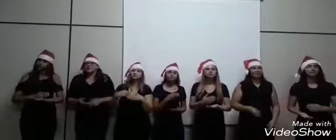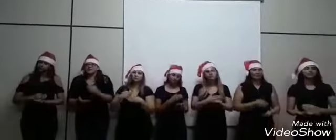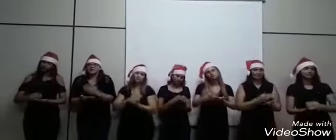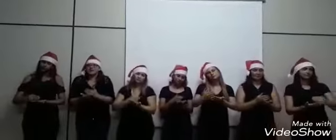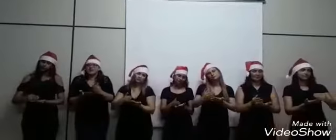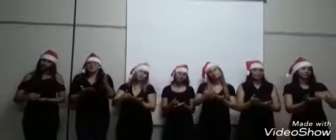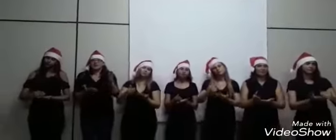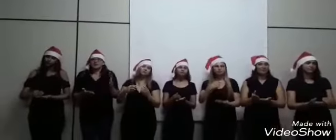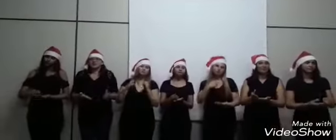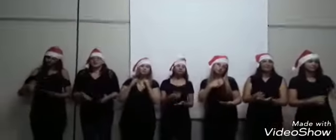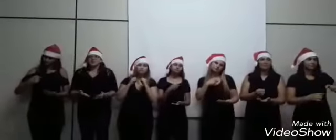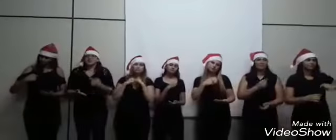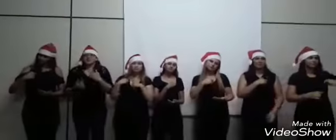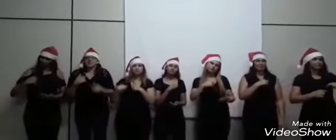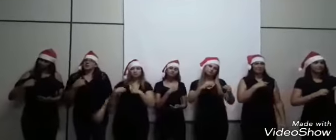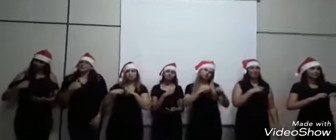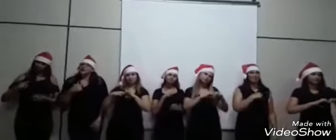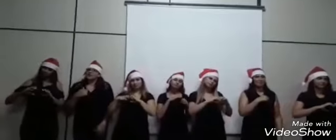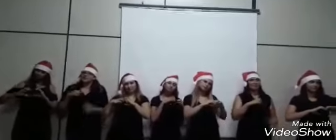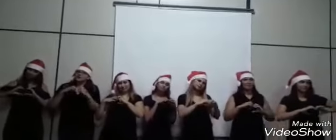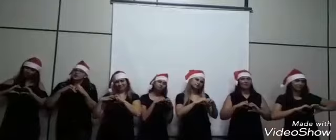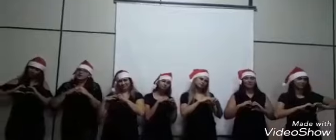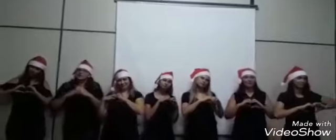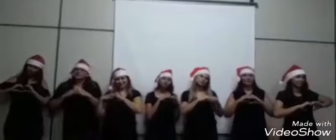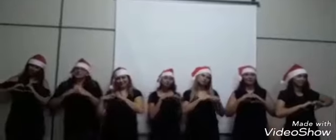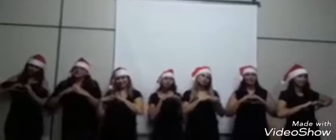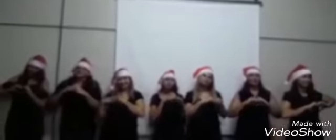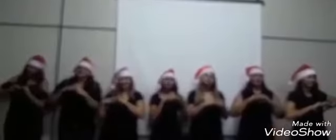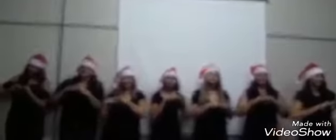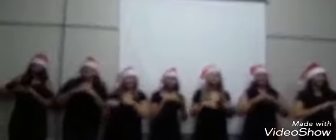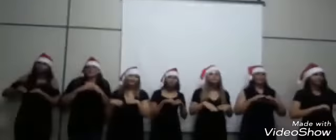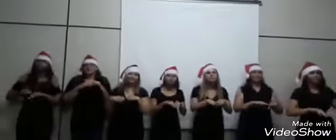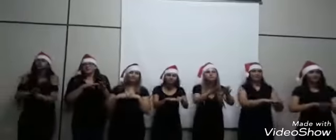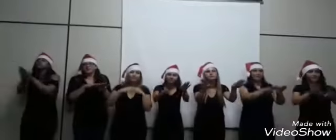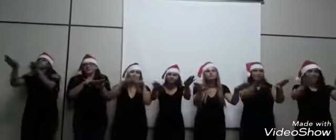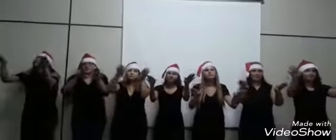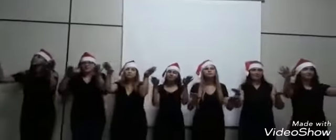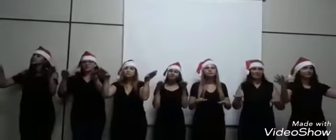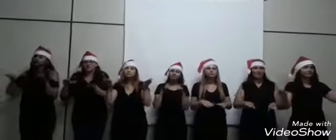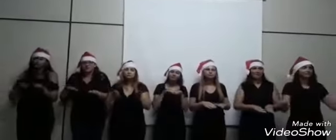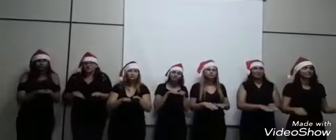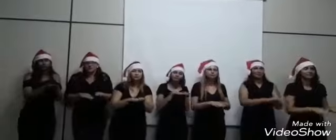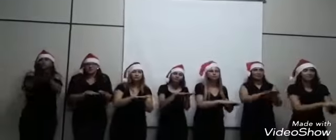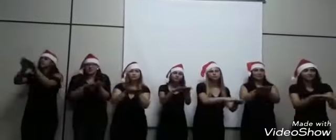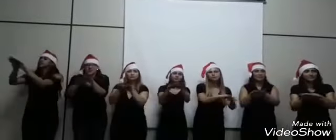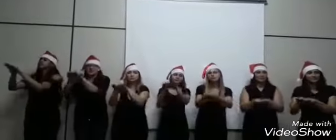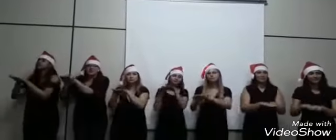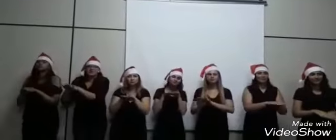comece no seu coração Que seja pra todos sem grande